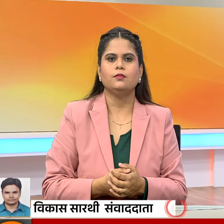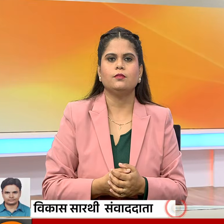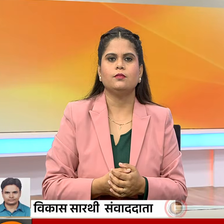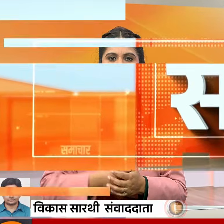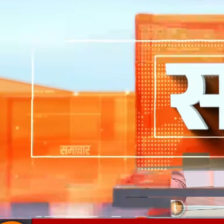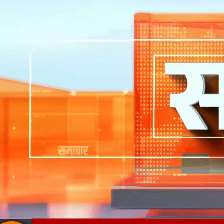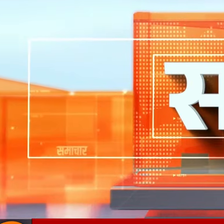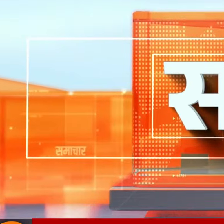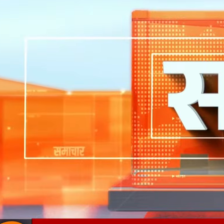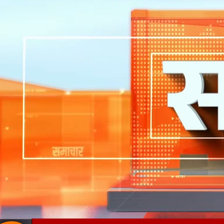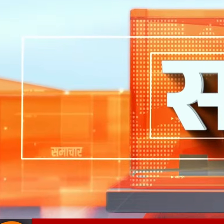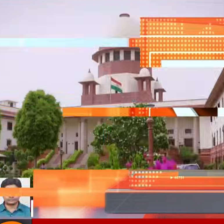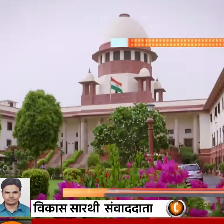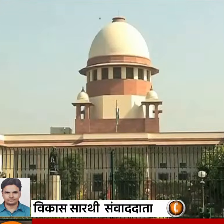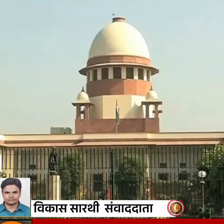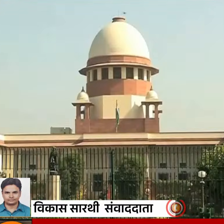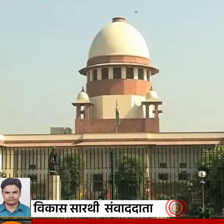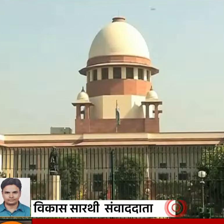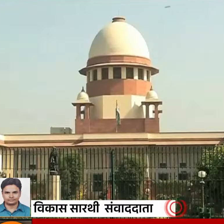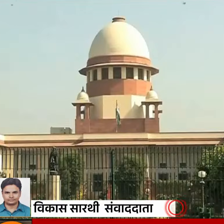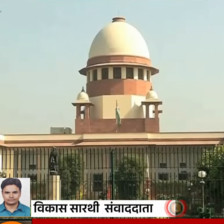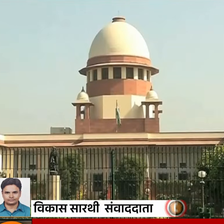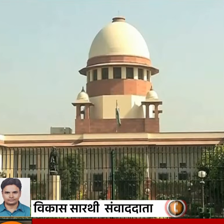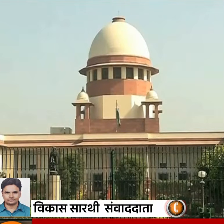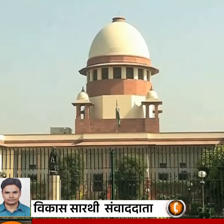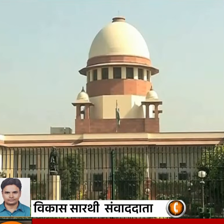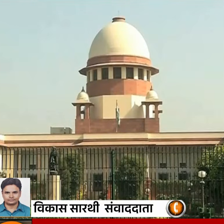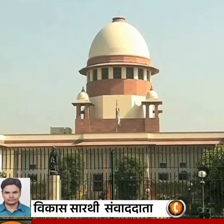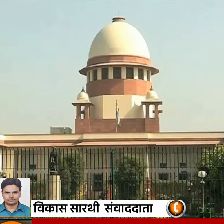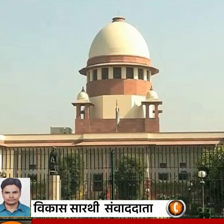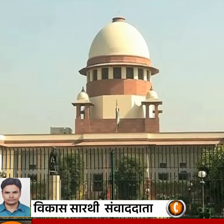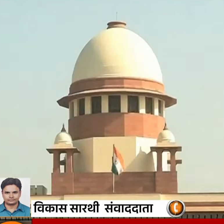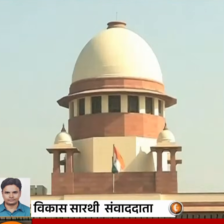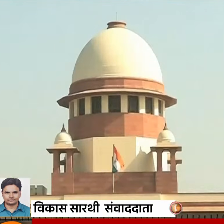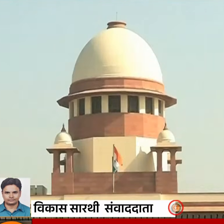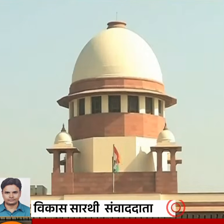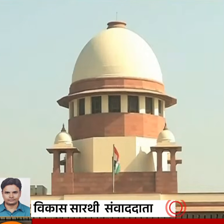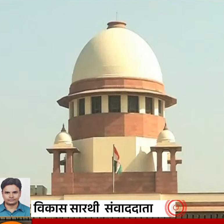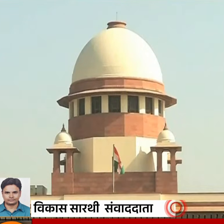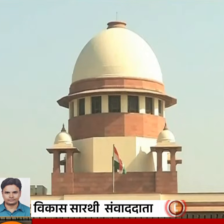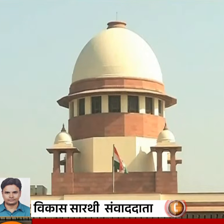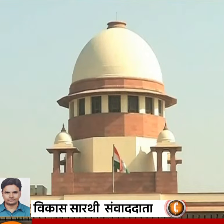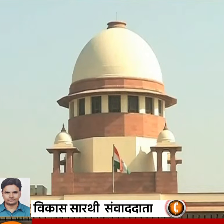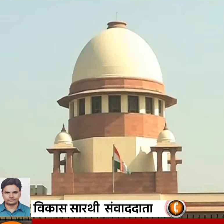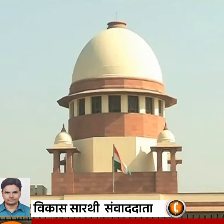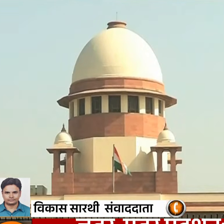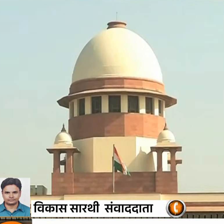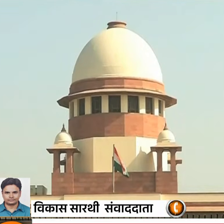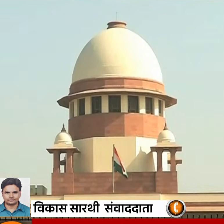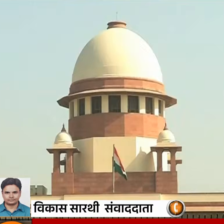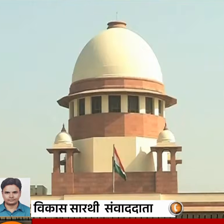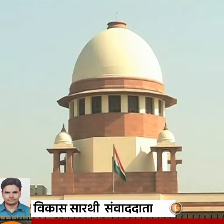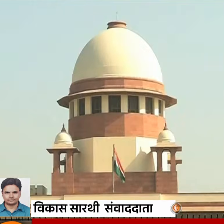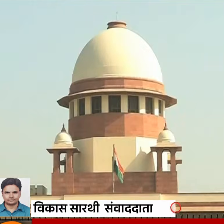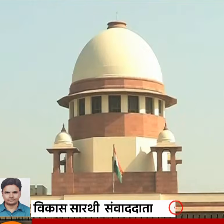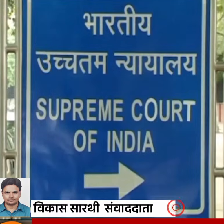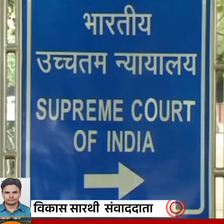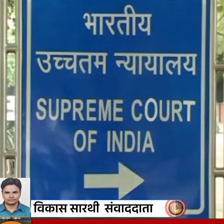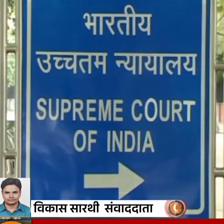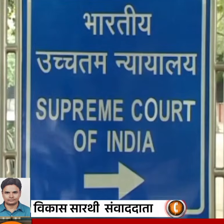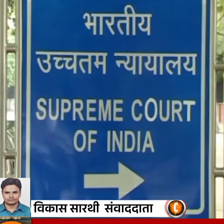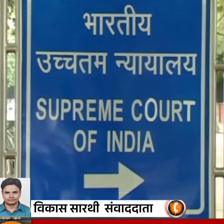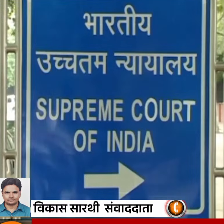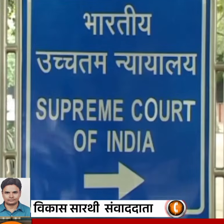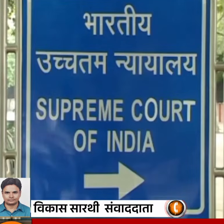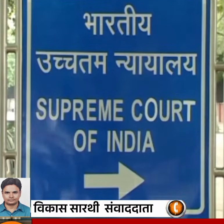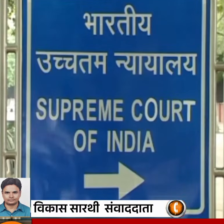है हाई पावर कमेटी से कि ये सबसे पहले कोर्ट ने कहा है कि हम चाहते हैं कि जो भी इंटरिम रिपोर्ट होगी उसको